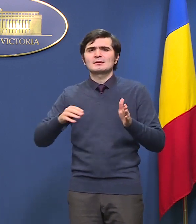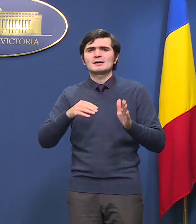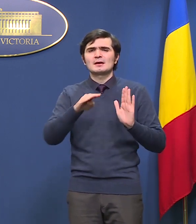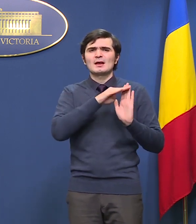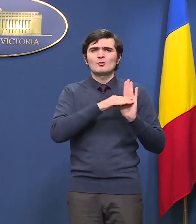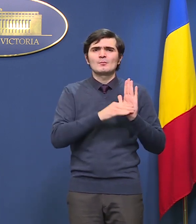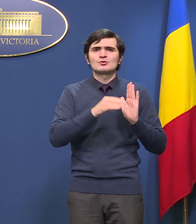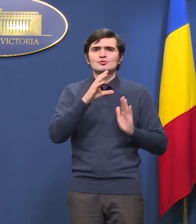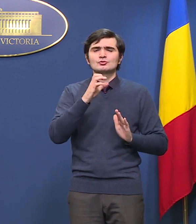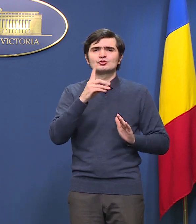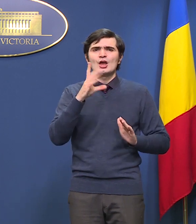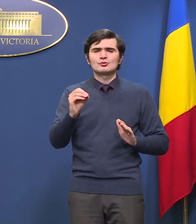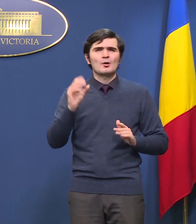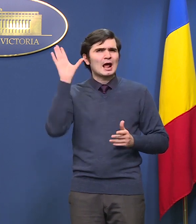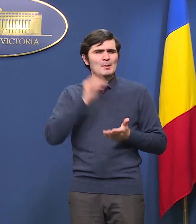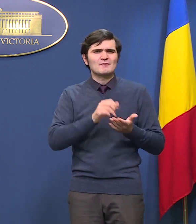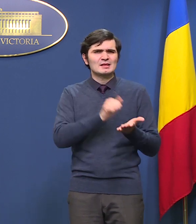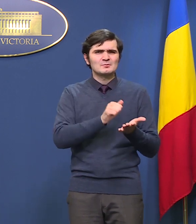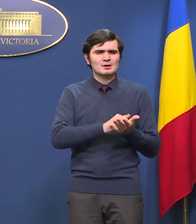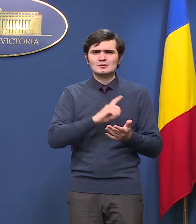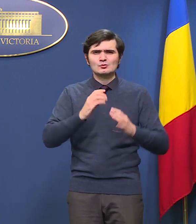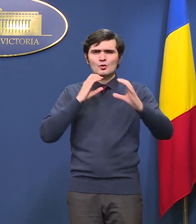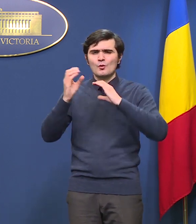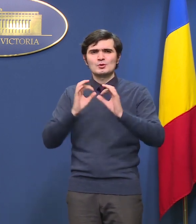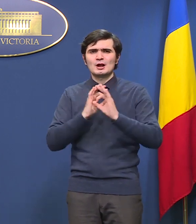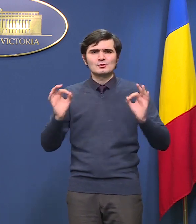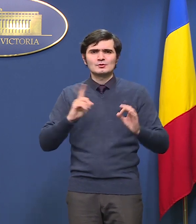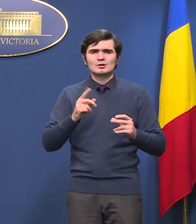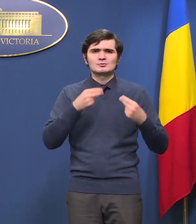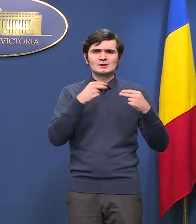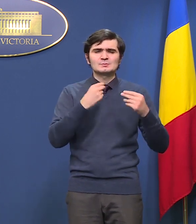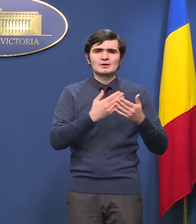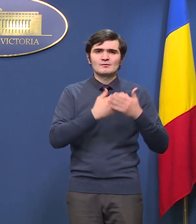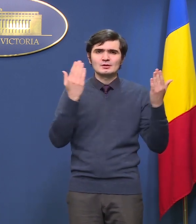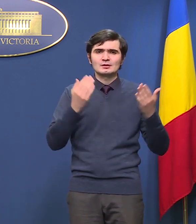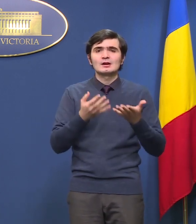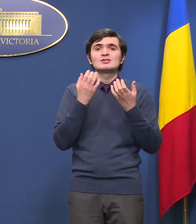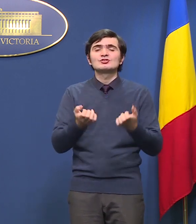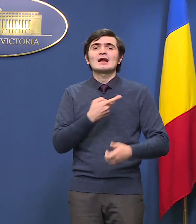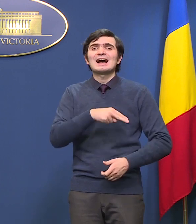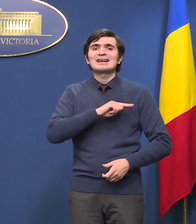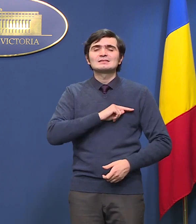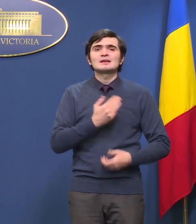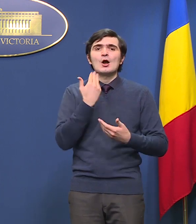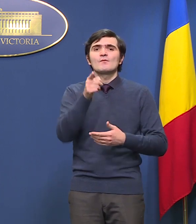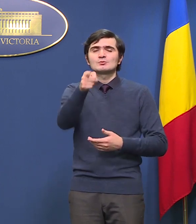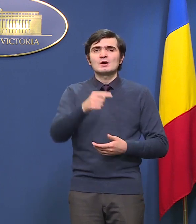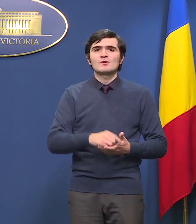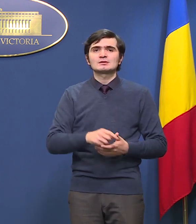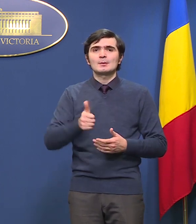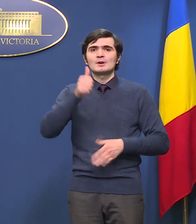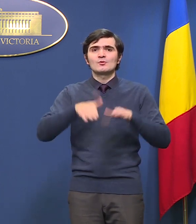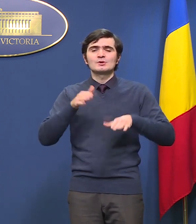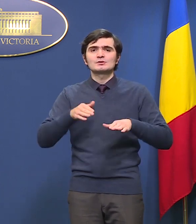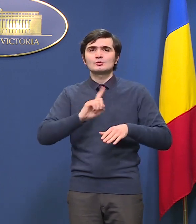printr-un comunicat oficial și care nu a fost explicată foarte clar. Ce garanții puteți da dumneavoastră ca prim-ministru și guvernul că nu vor